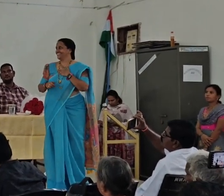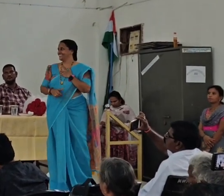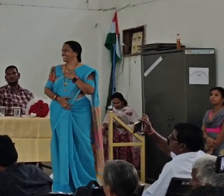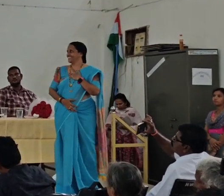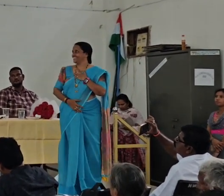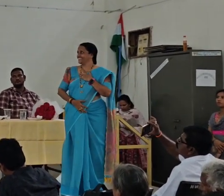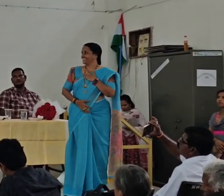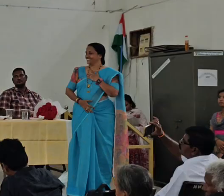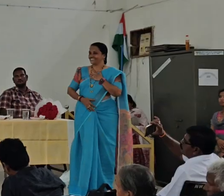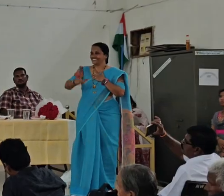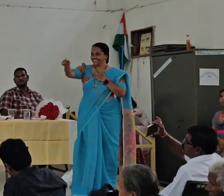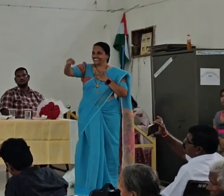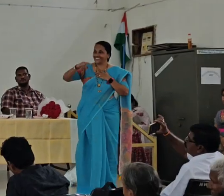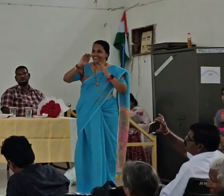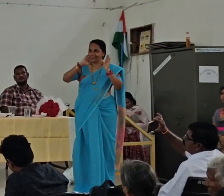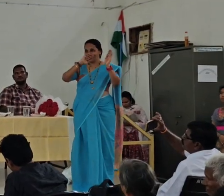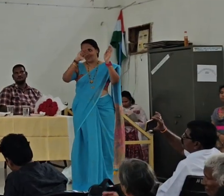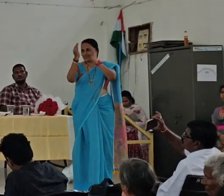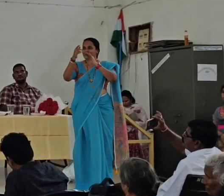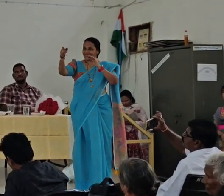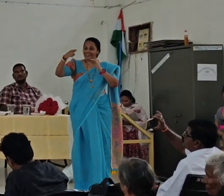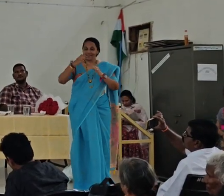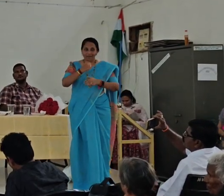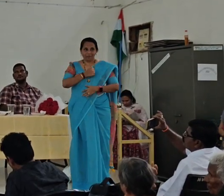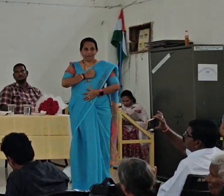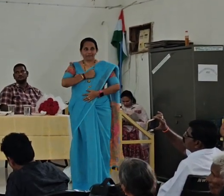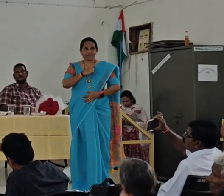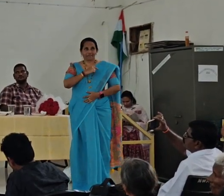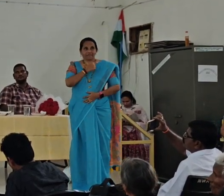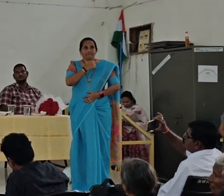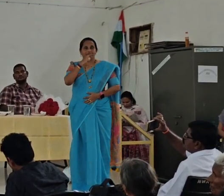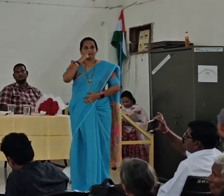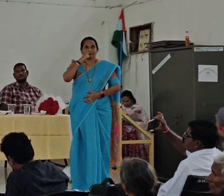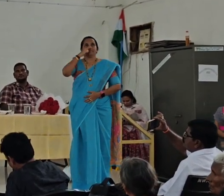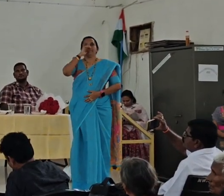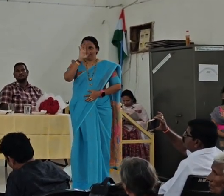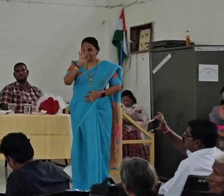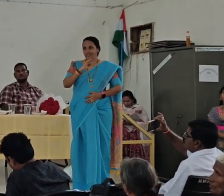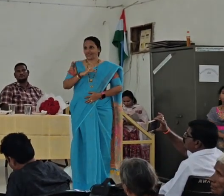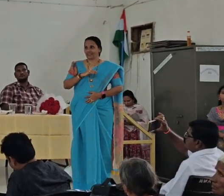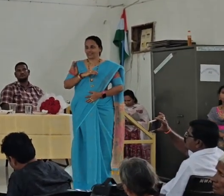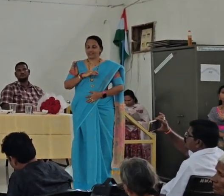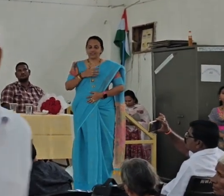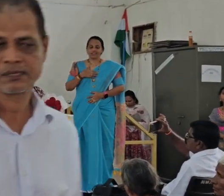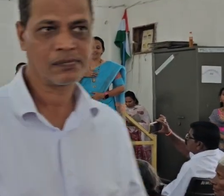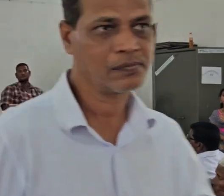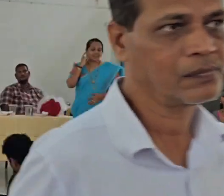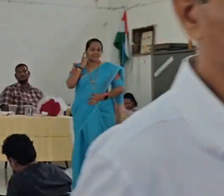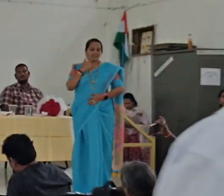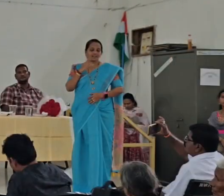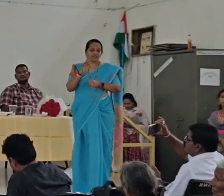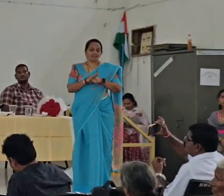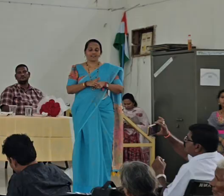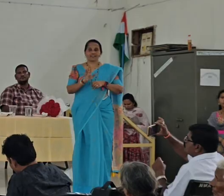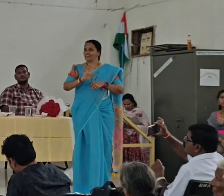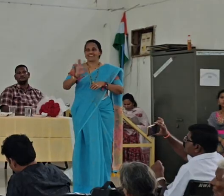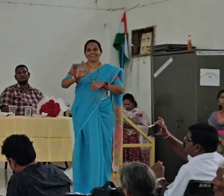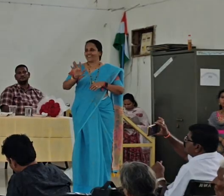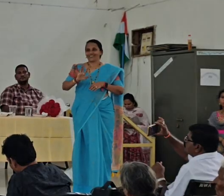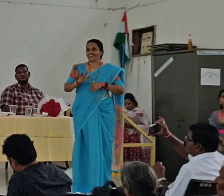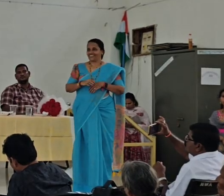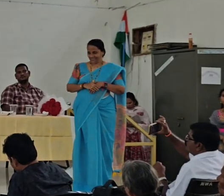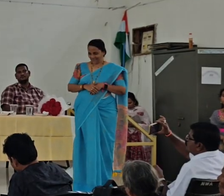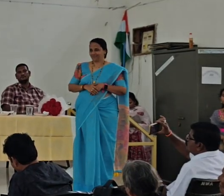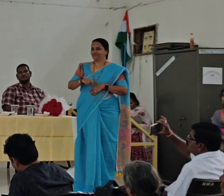వాళ్ళకందరికీ సమాజంలో ఆత్మగౌరవము అలాగే ఆత్మవిశ్వాసము కల్పిద్దామని కోరుకుంటూ